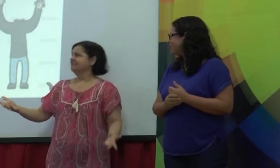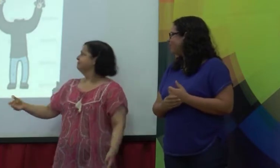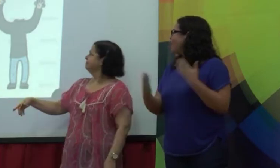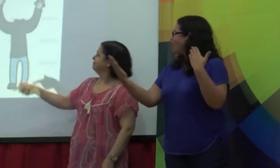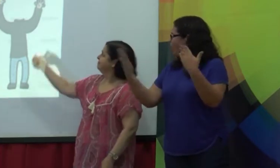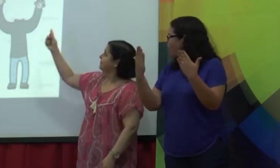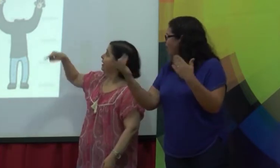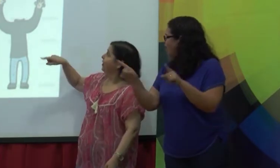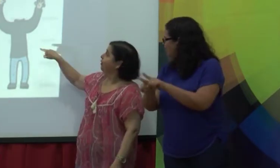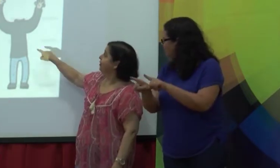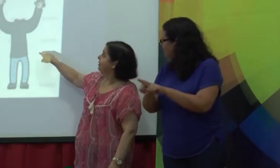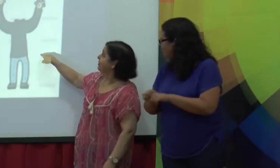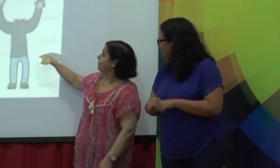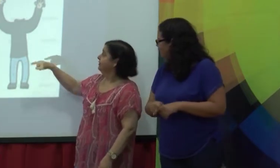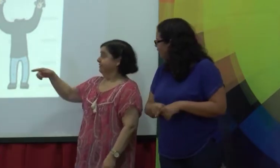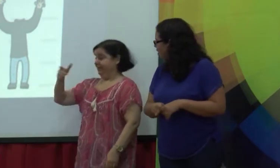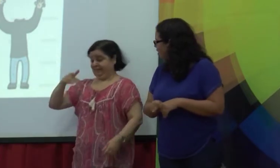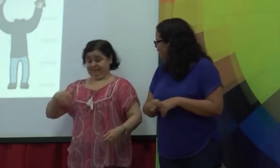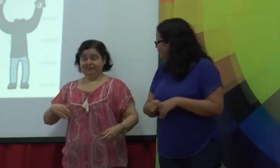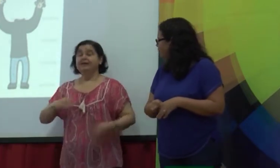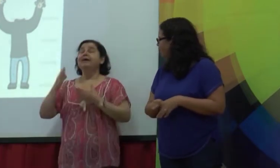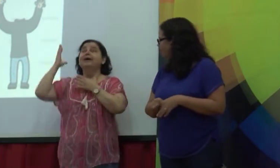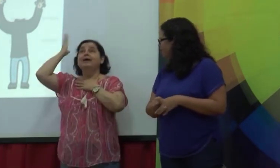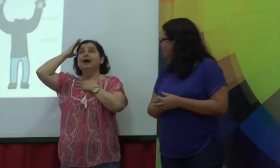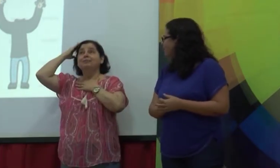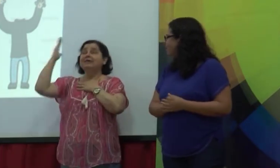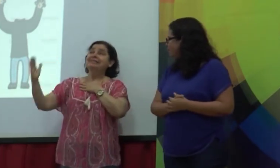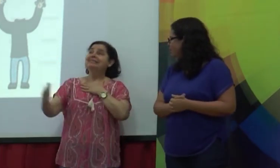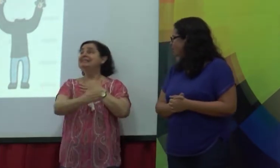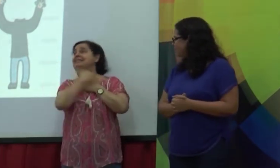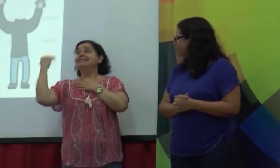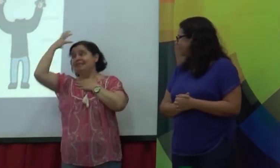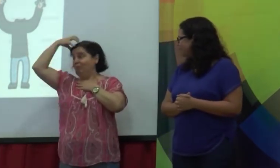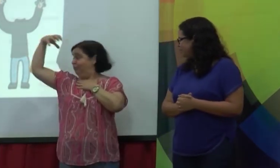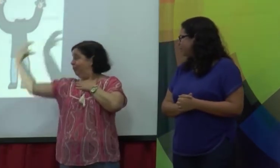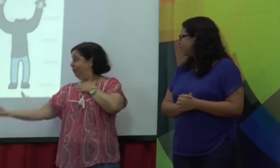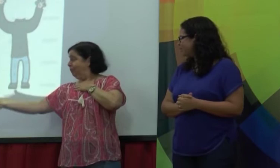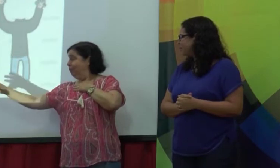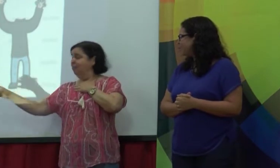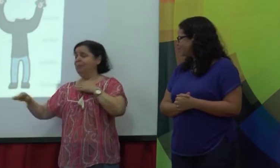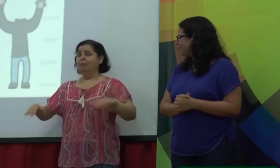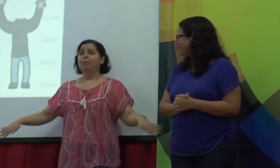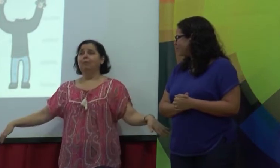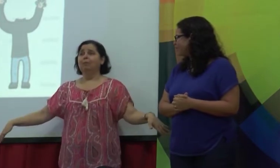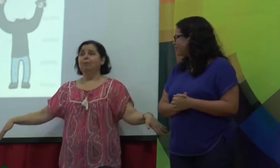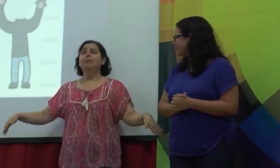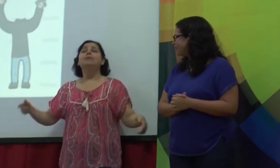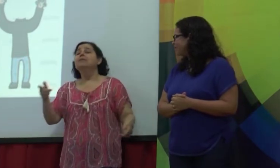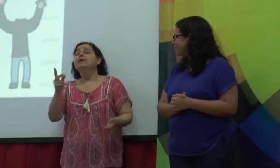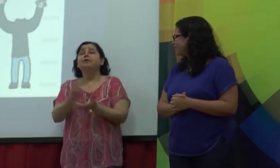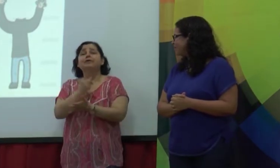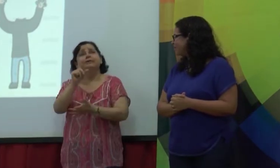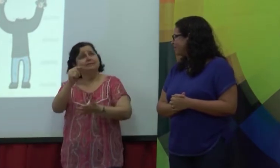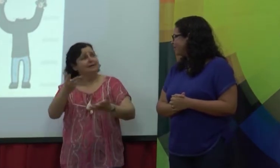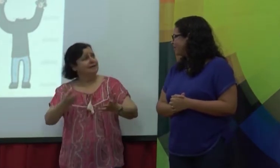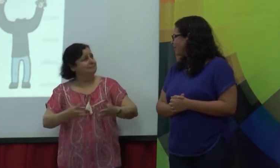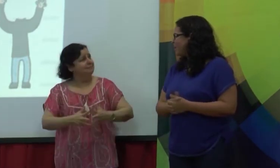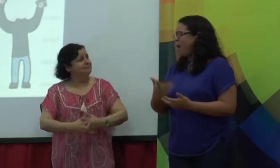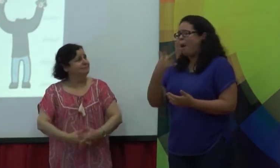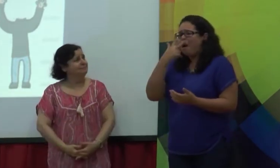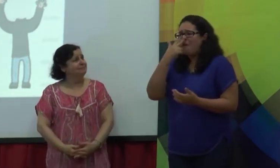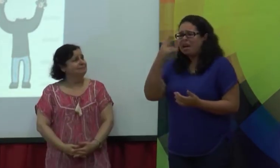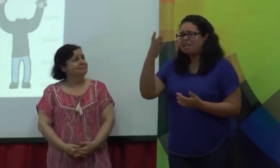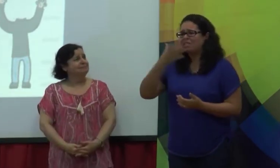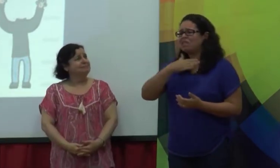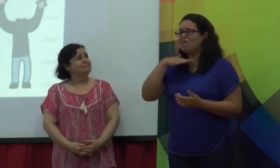sentido nenhum. Então, é uma comparação interessante. E se a gente tira a cabeça do corpo, o que